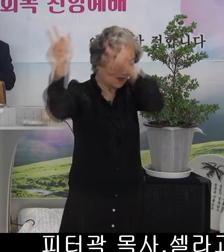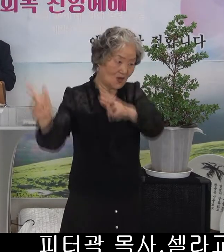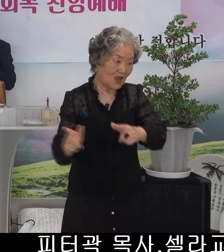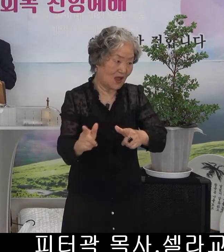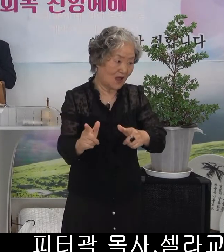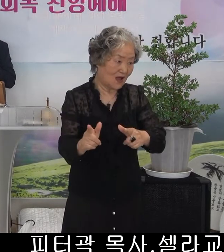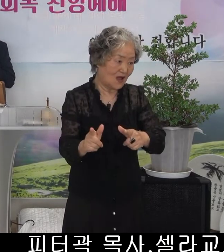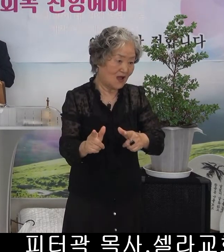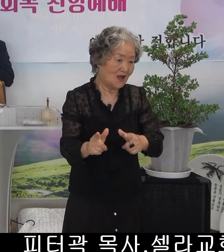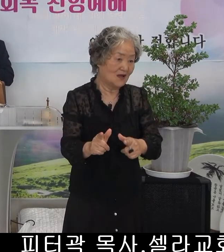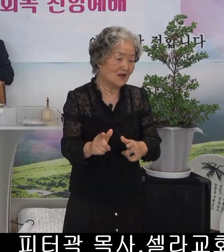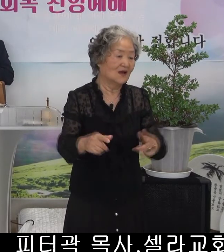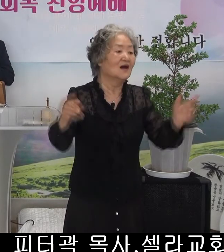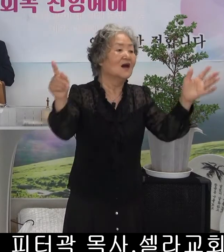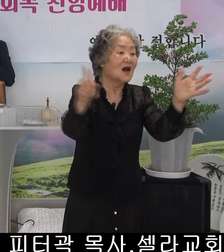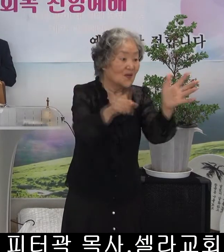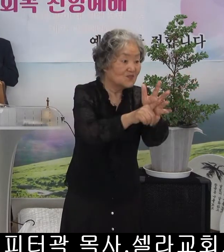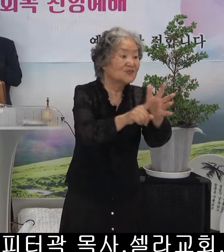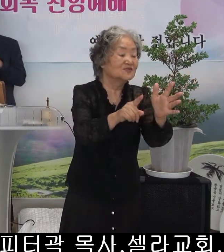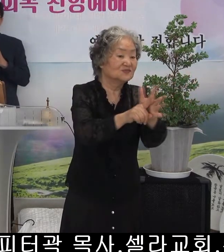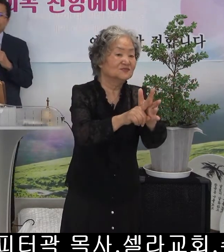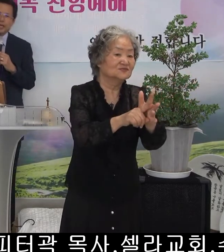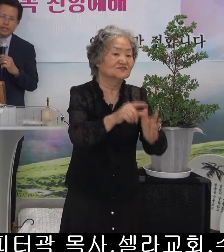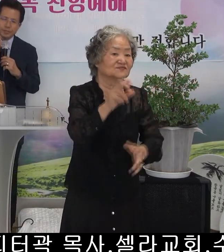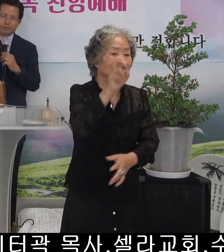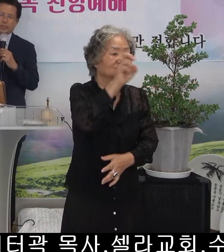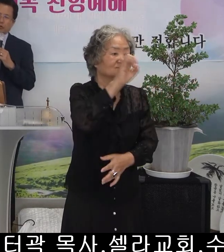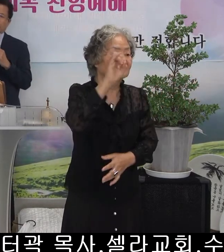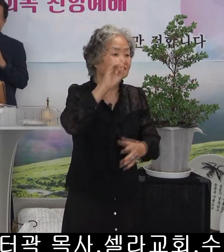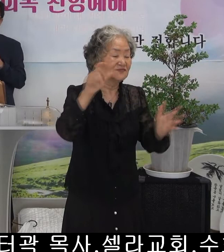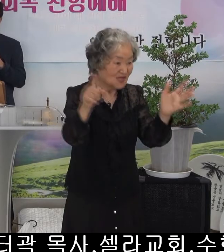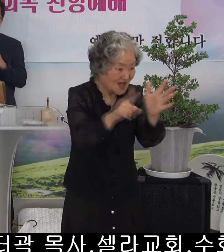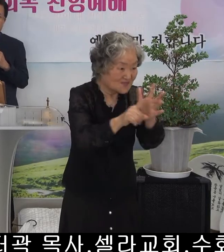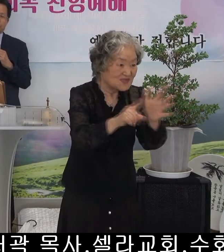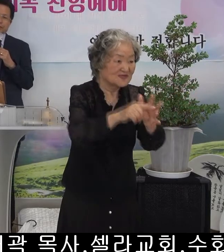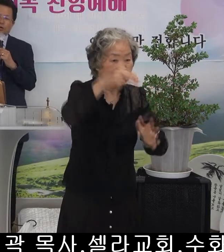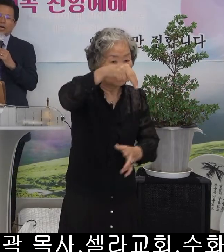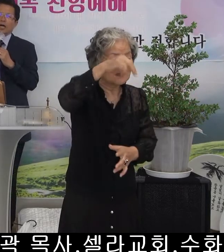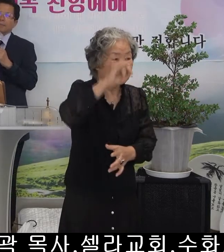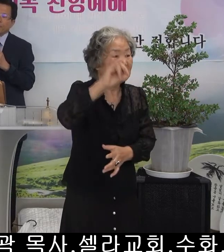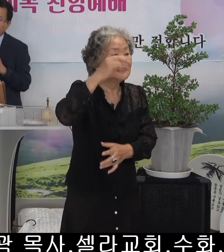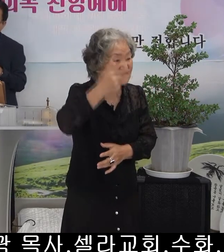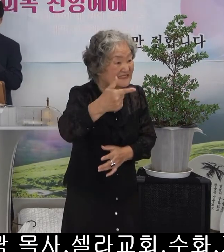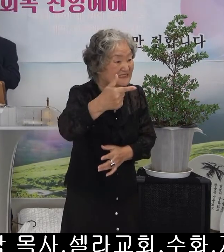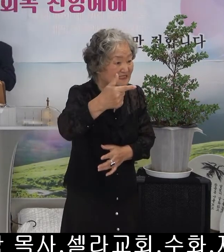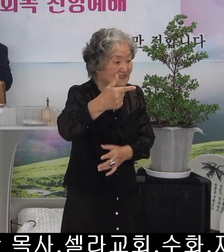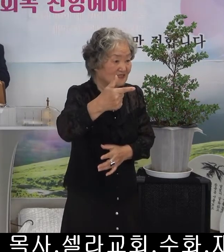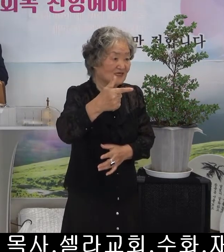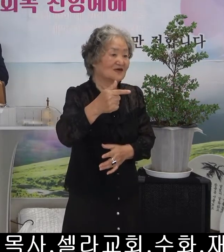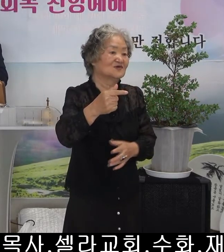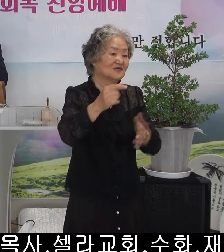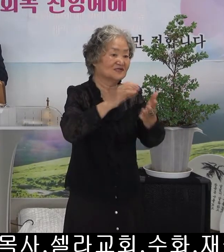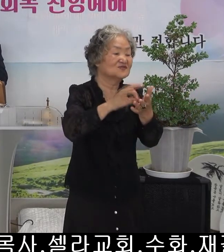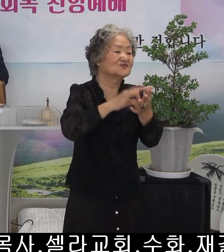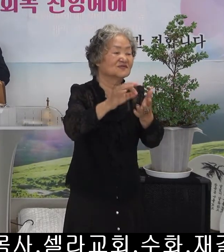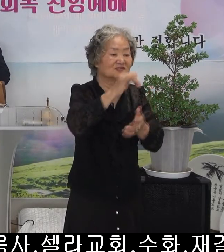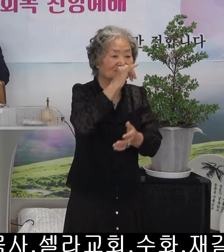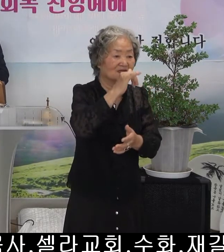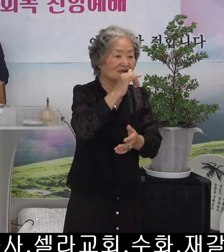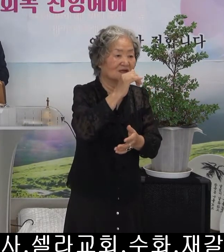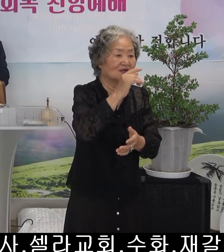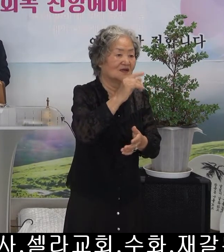믿을 신자라고 하는데 이 믿을 신자를 분해해보면 사람인 변과 말씀은 변으로 이루어졌어요.